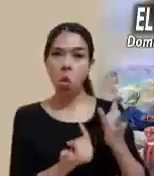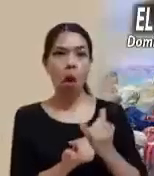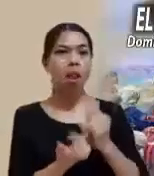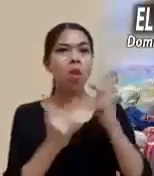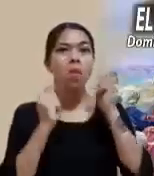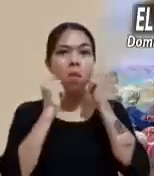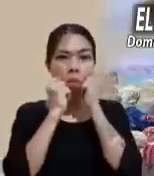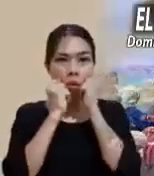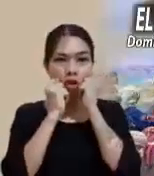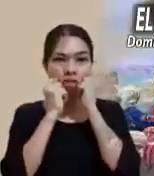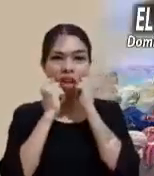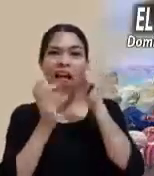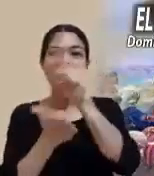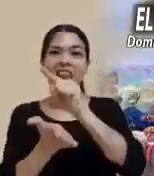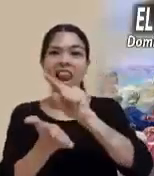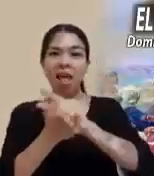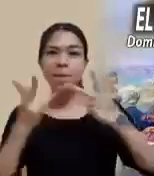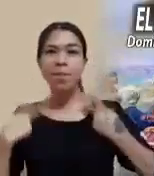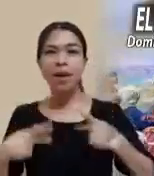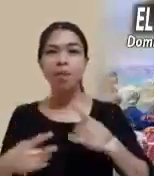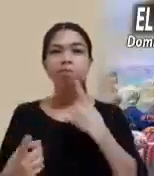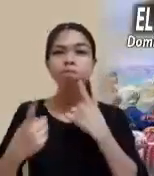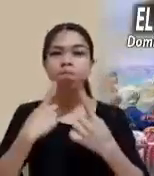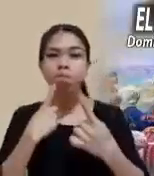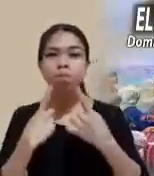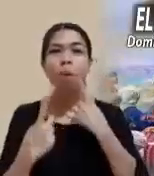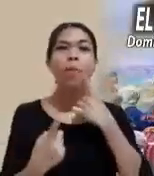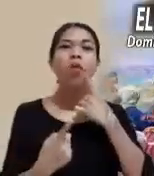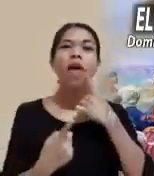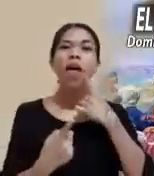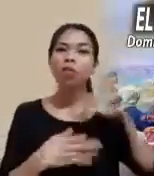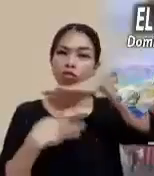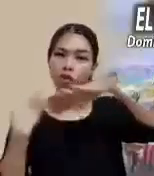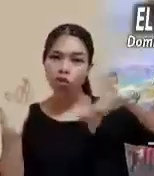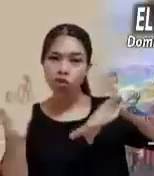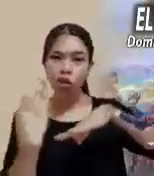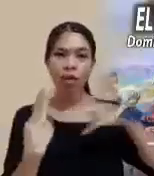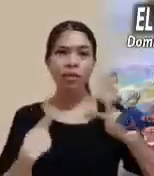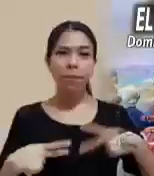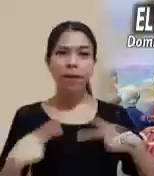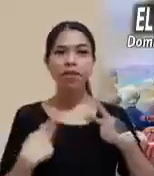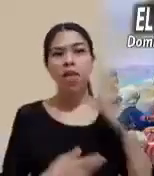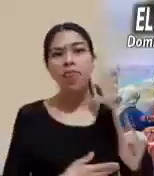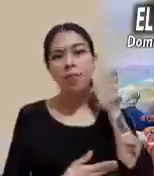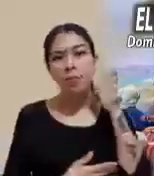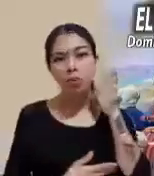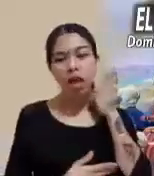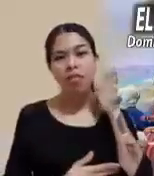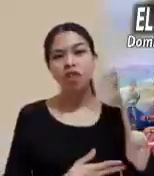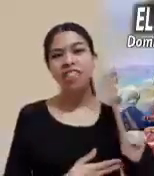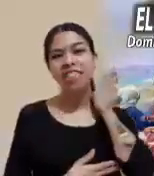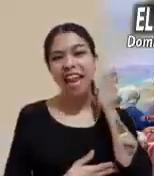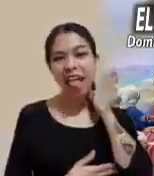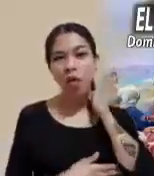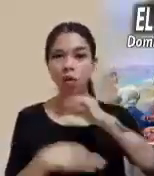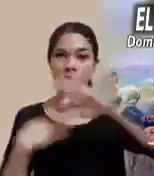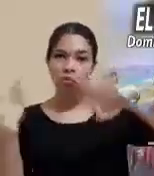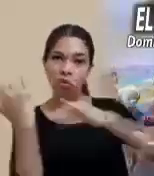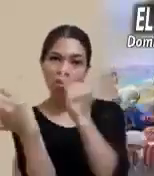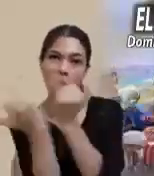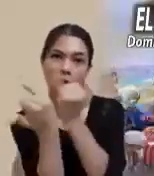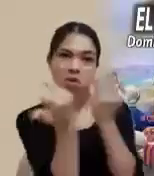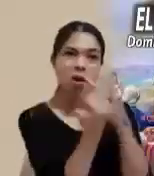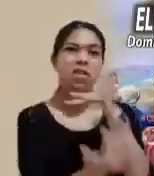legislativos y ejecutivos en todos sus niveles y alcanza también al sistema judicial, que a